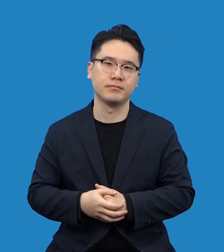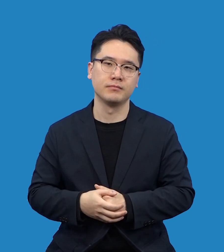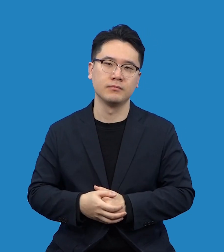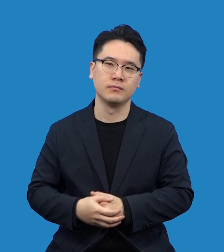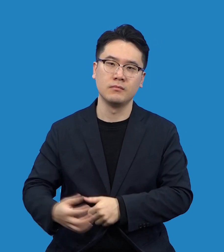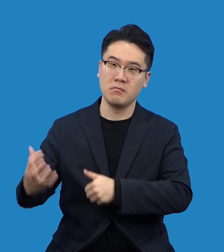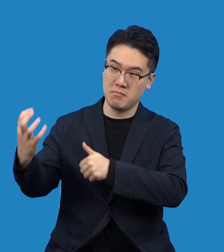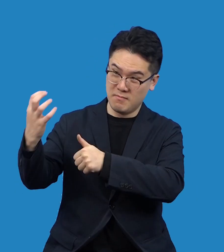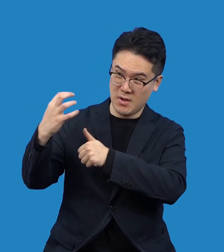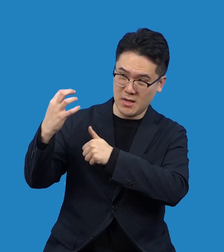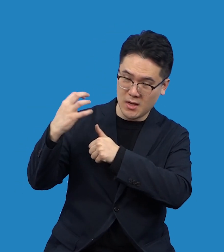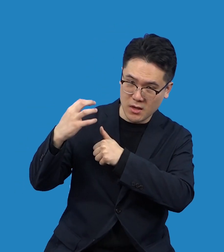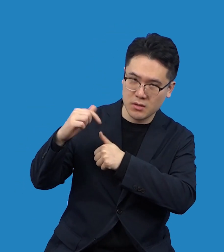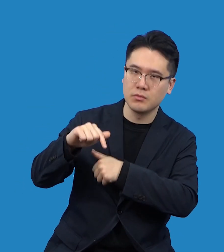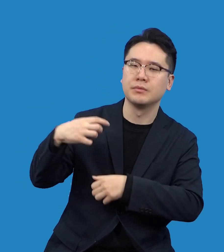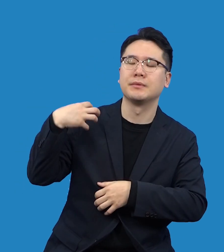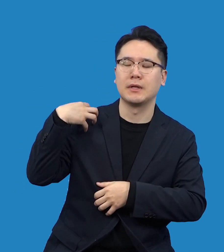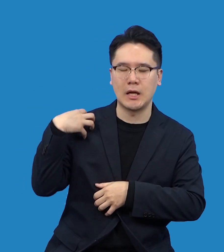밖에도 감사해야 한다.